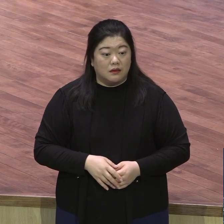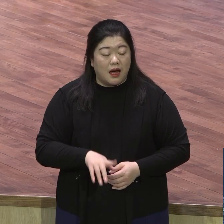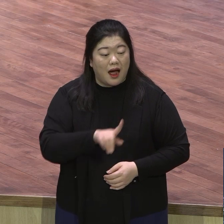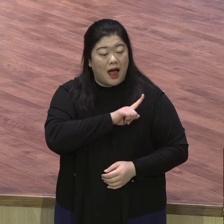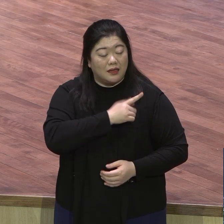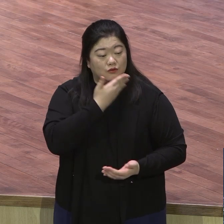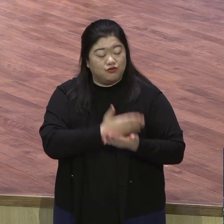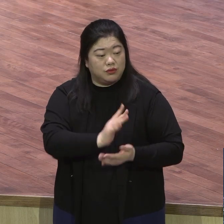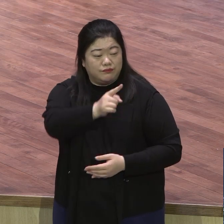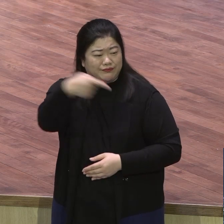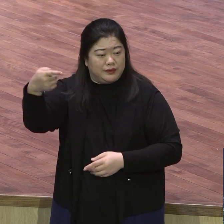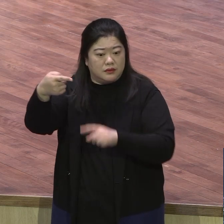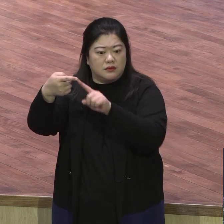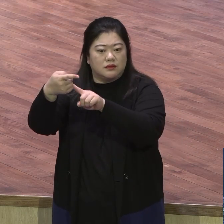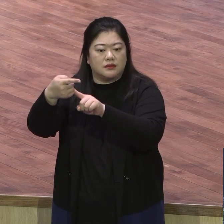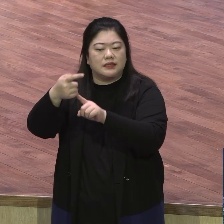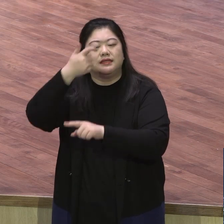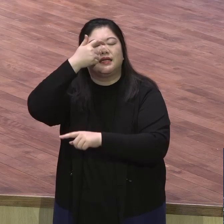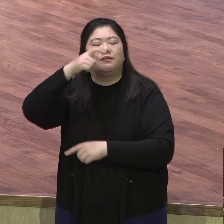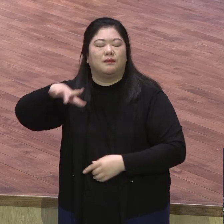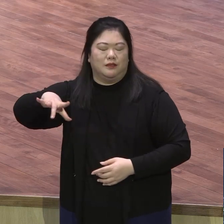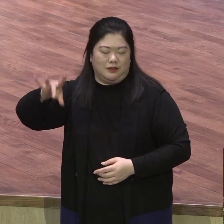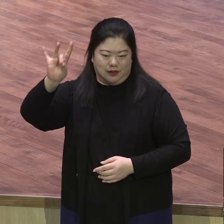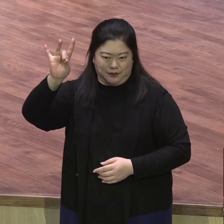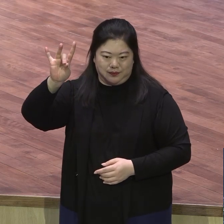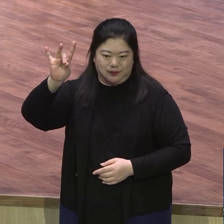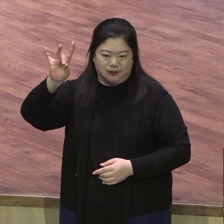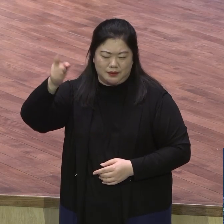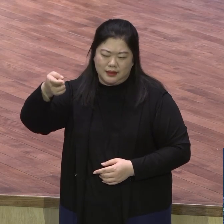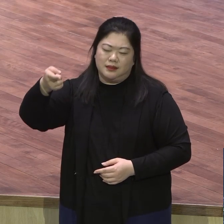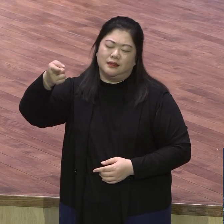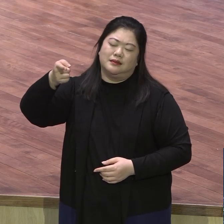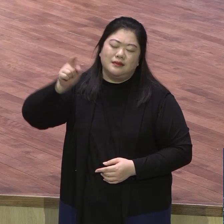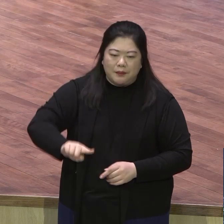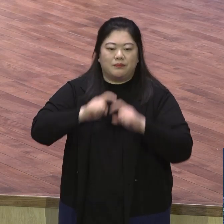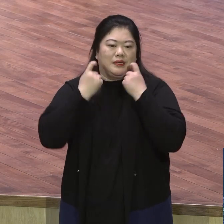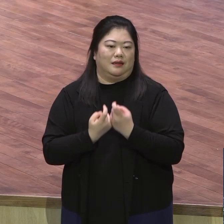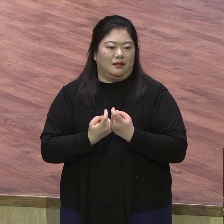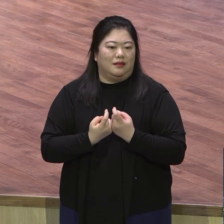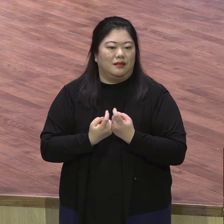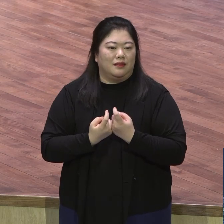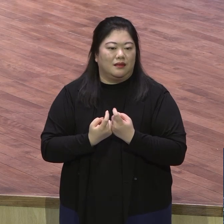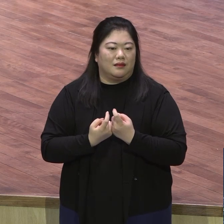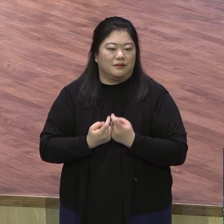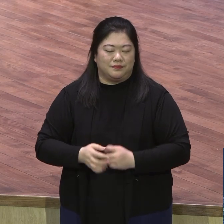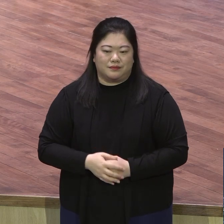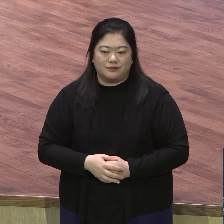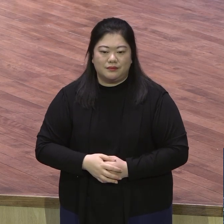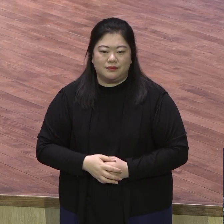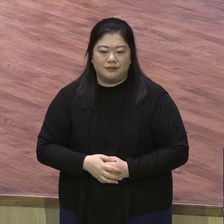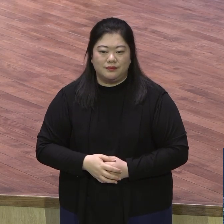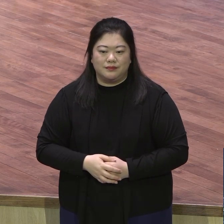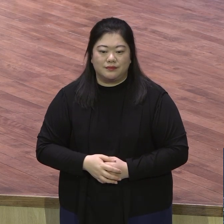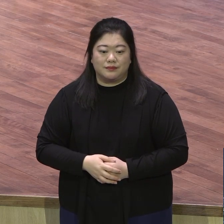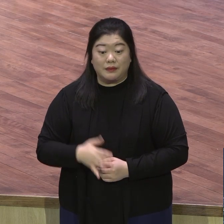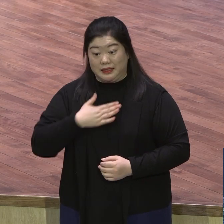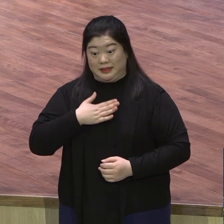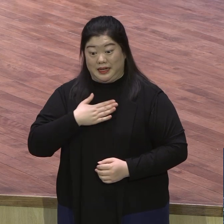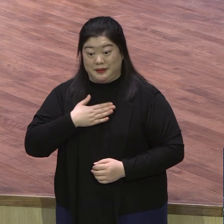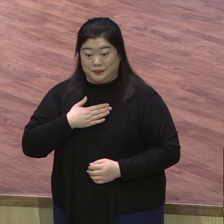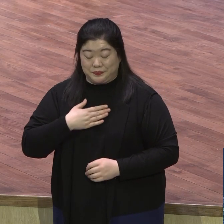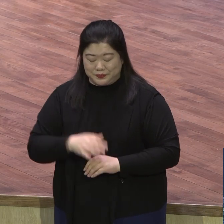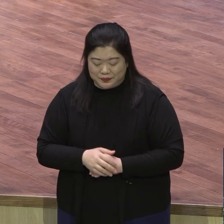프라이올리티를 예배를 두시 바랍니다. 예배 드리고 났어. 저는 감사해요. 저는 지금까지